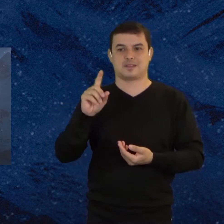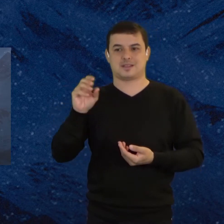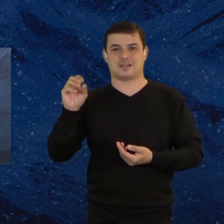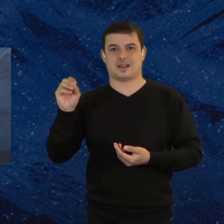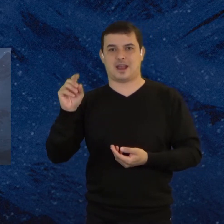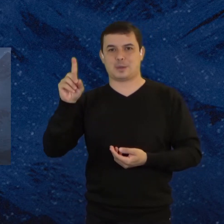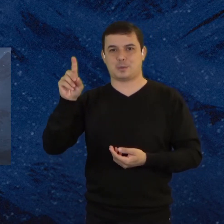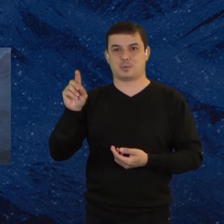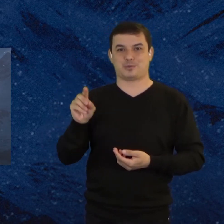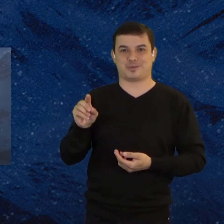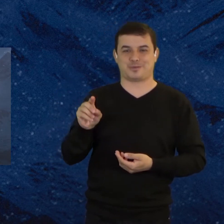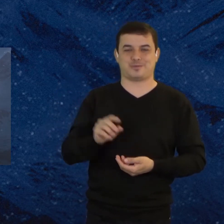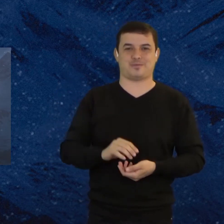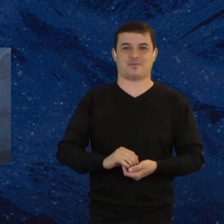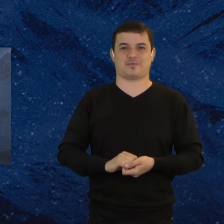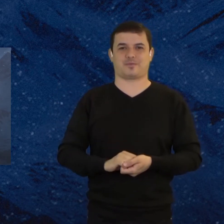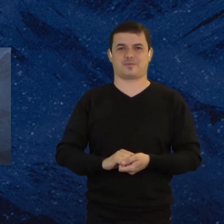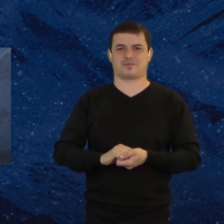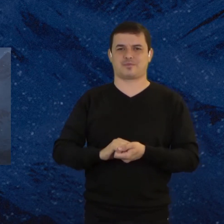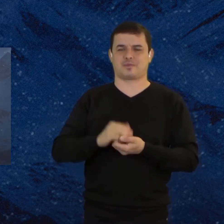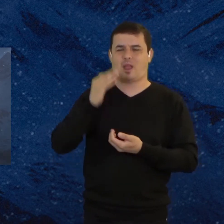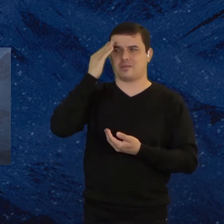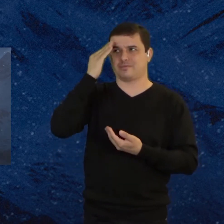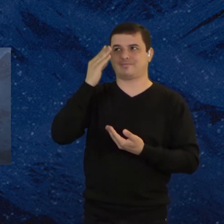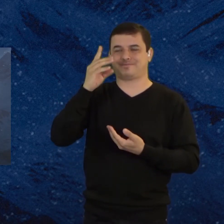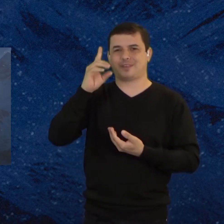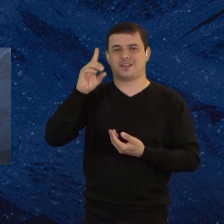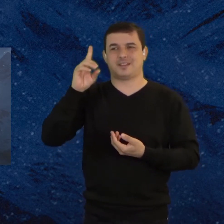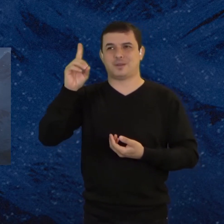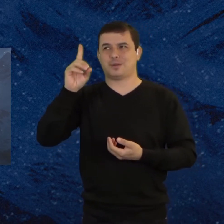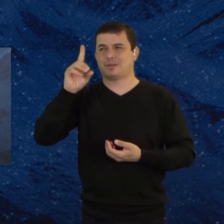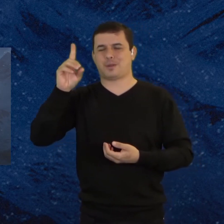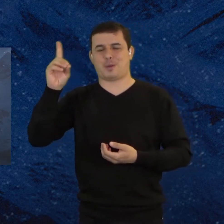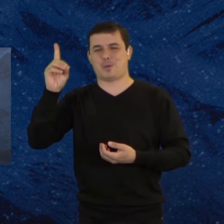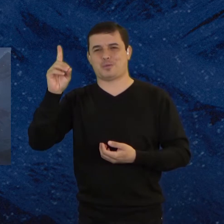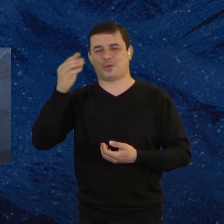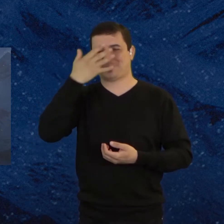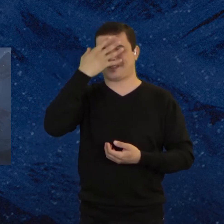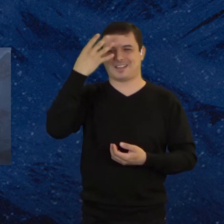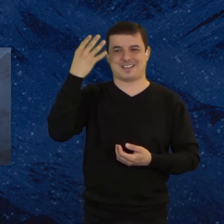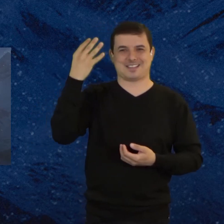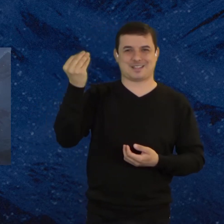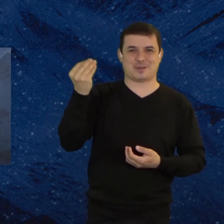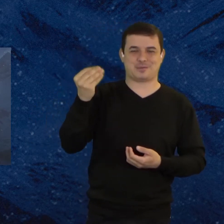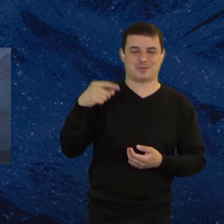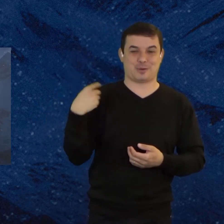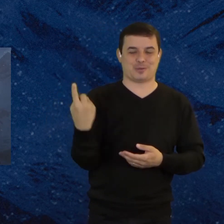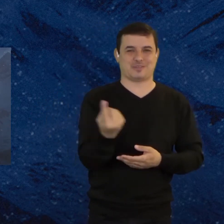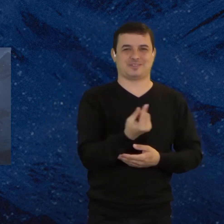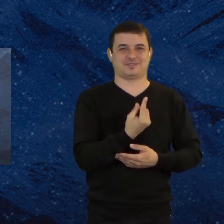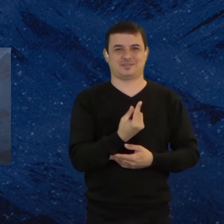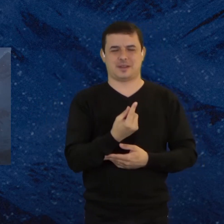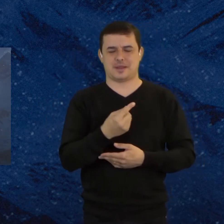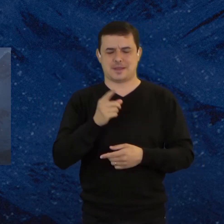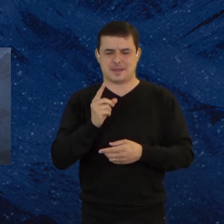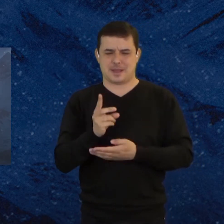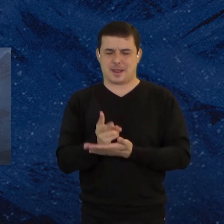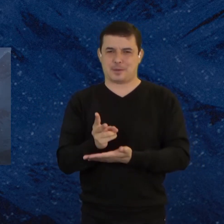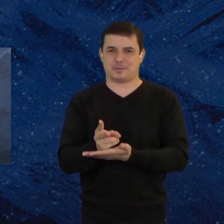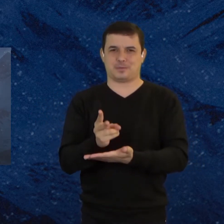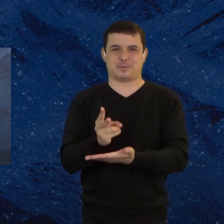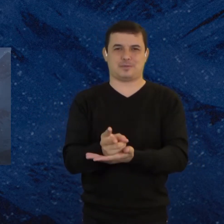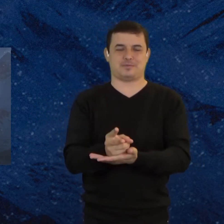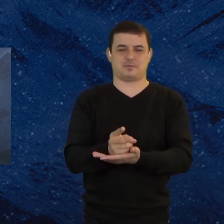110%. Então, graças a Deus, que Deus não se esqueceu de nós. Ele continua